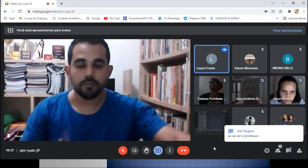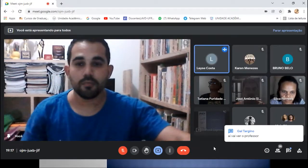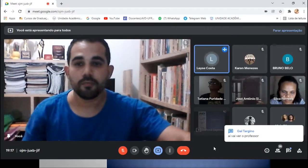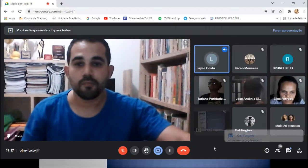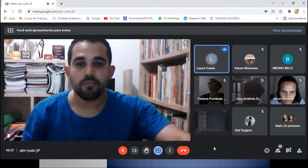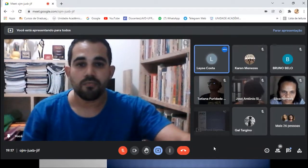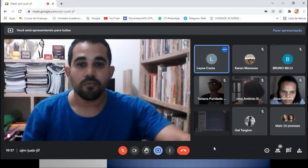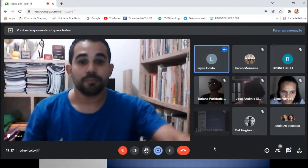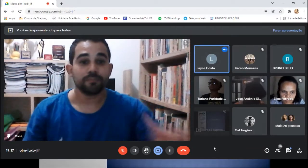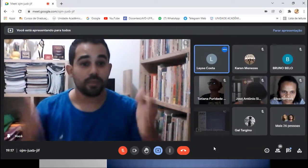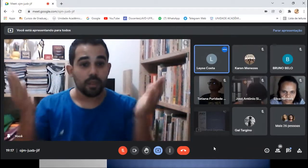Certo.